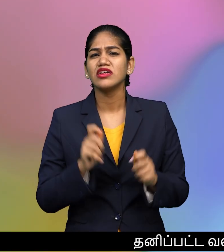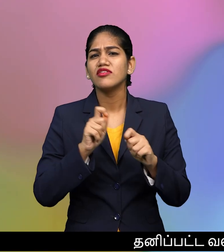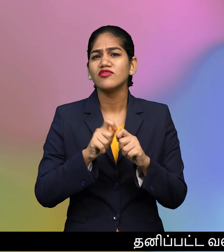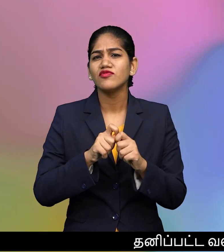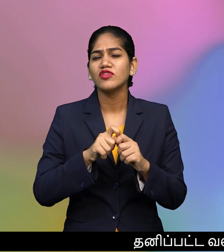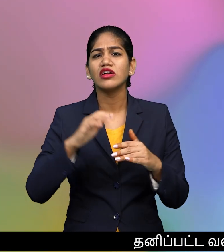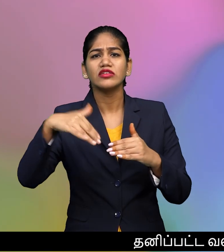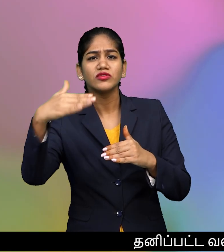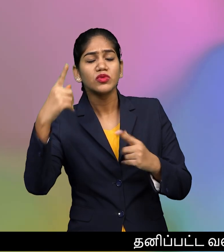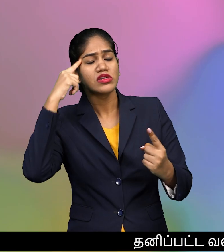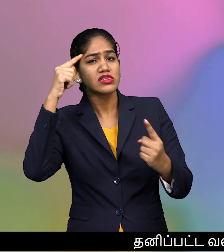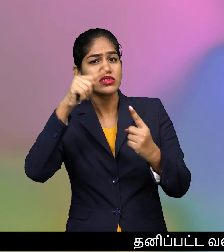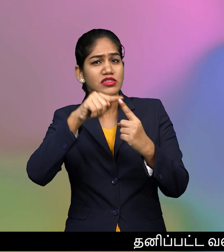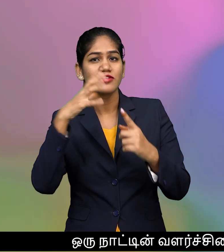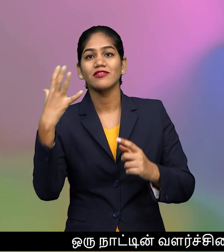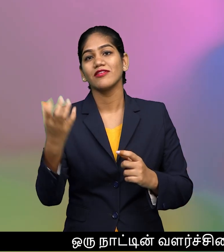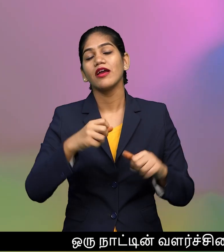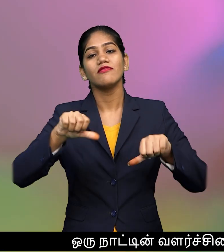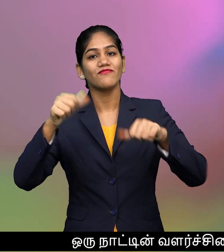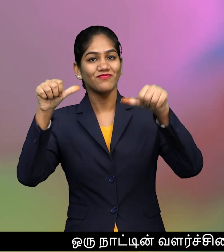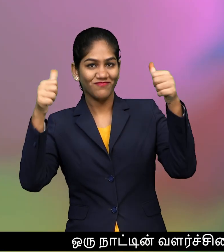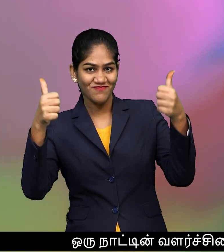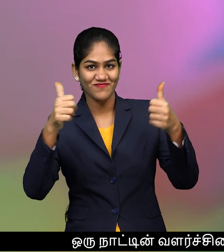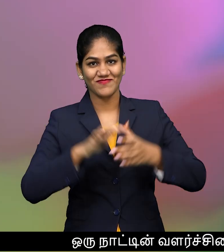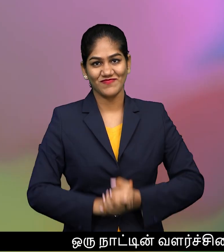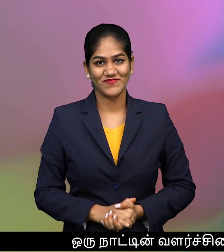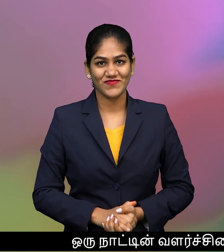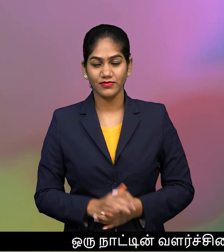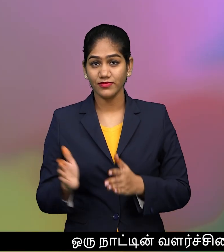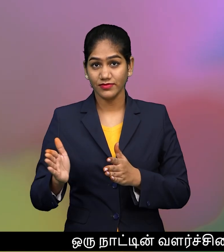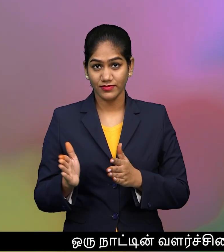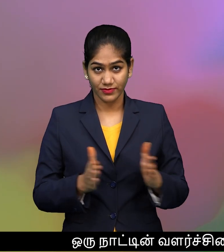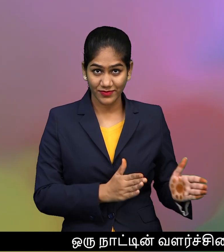தனிப்பட்ட வளர்ச்சியைத் தவிர ஒரு நாட்டின் வளர்ச்சியைப் பற்றி நாம் சிந்திக்க வேண்டும்.